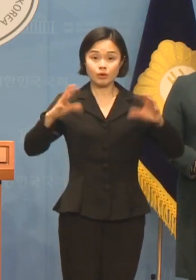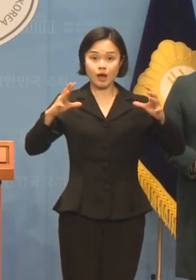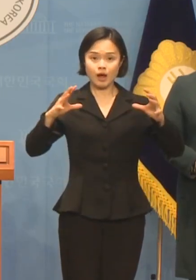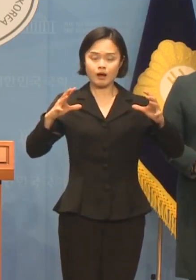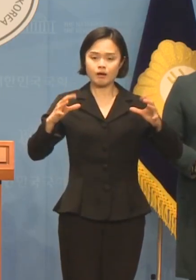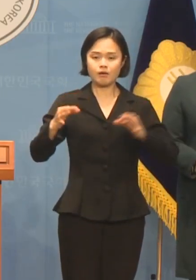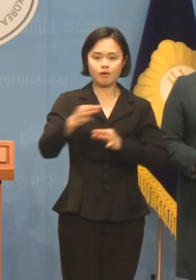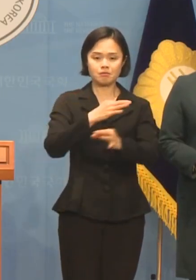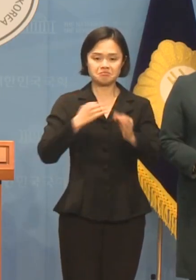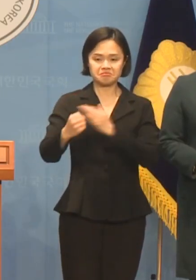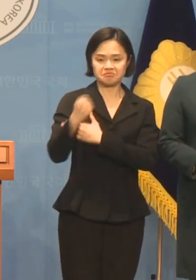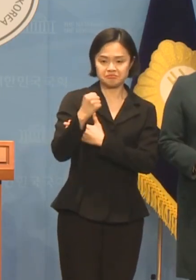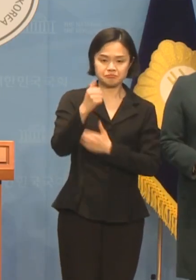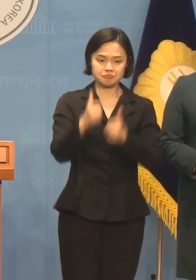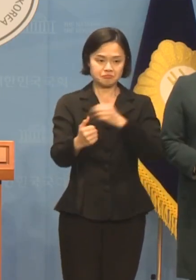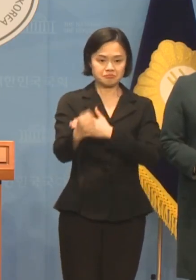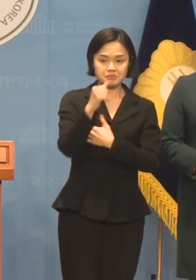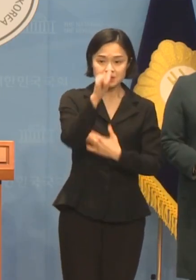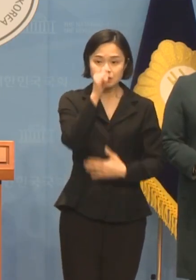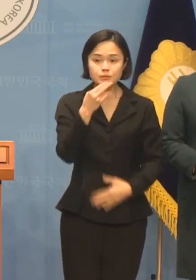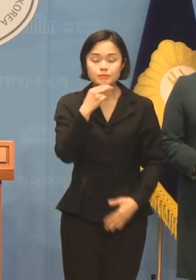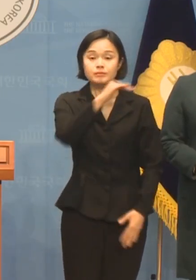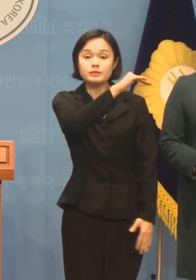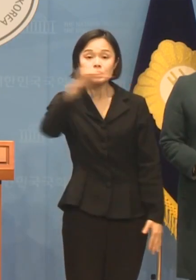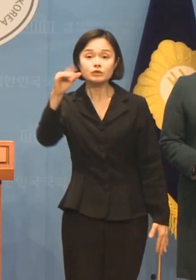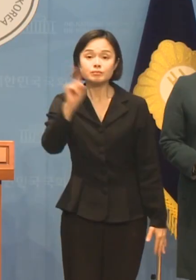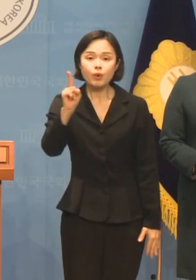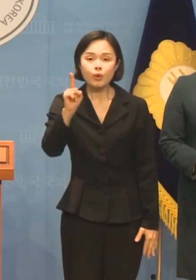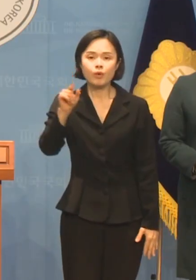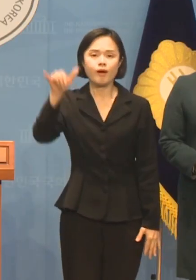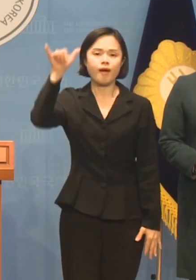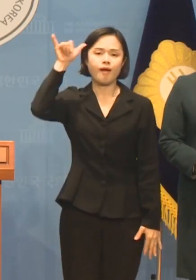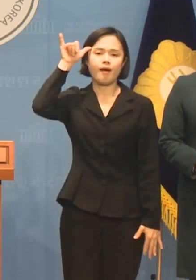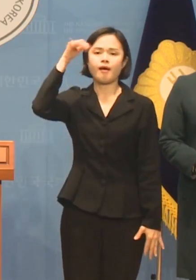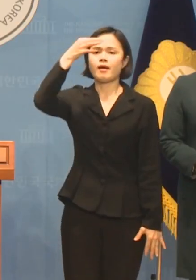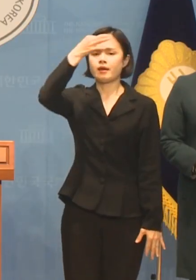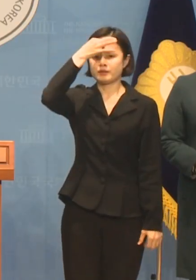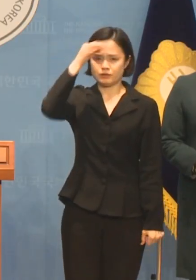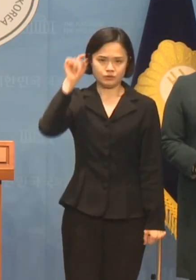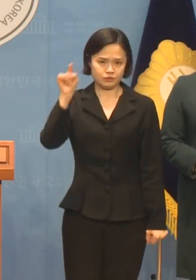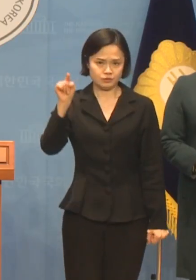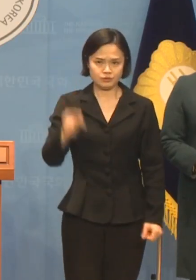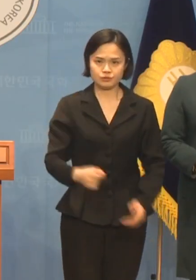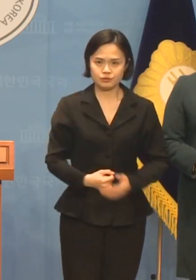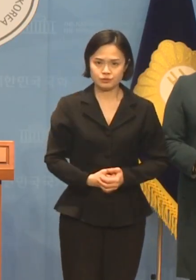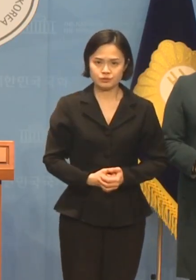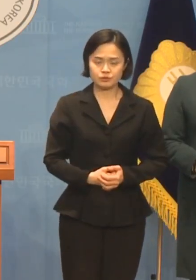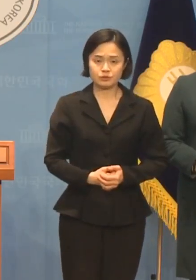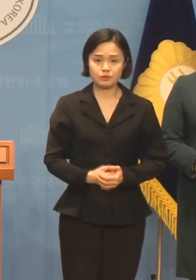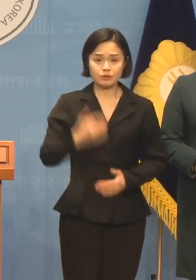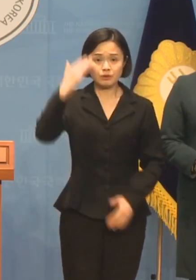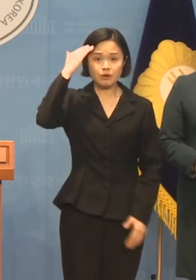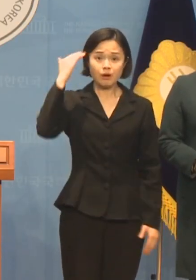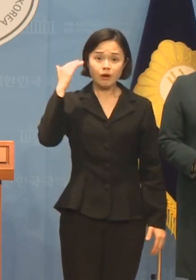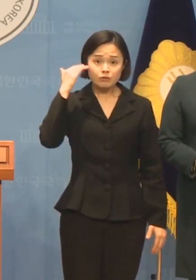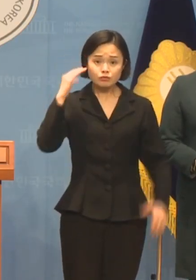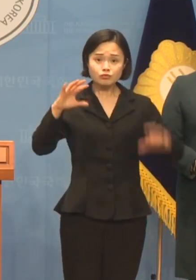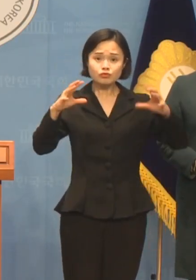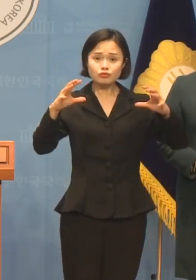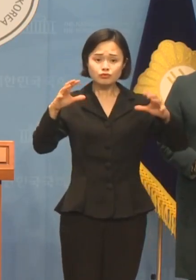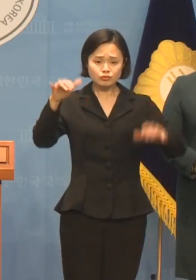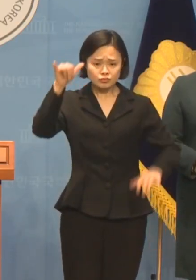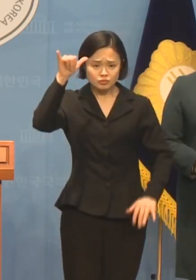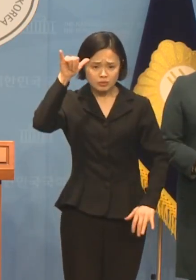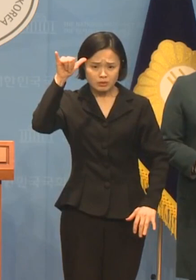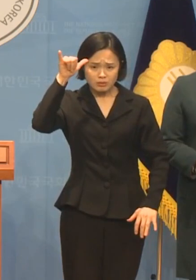있습니다. 하지만 윤석열 정권에서 대한민국 경쟁력은 수직 하강 중입니다. R&D 예산